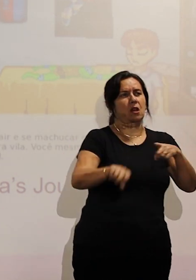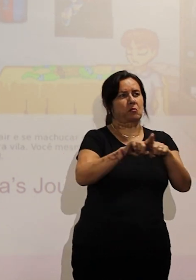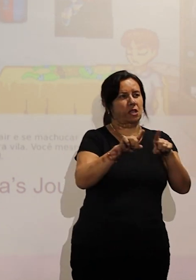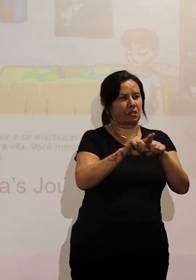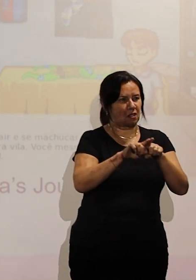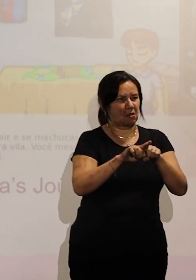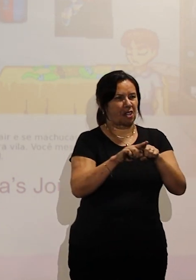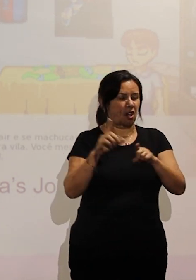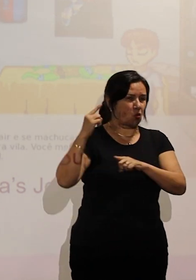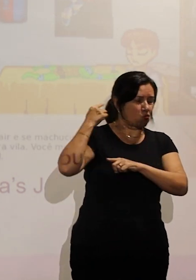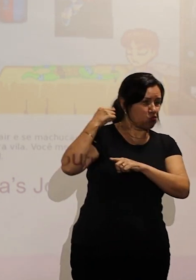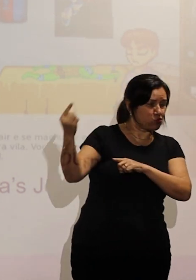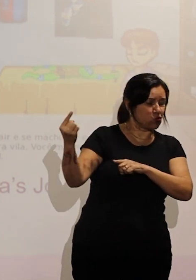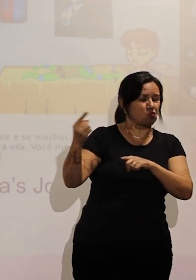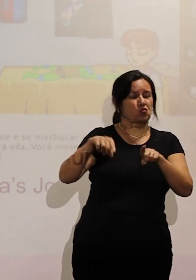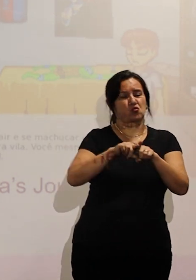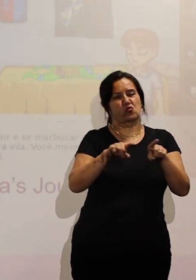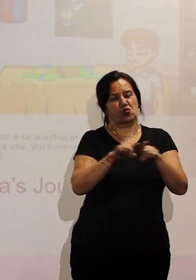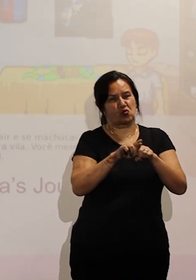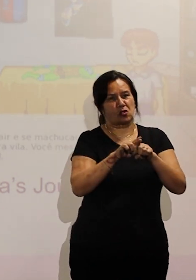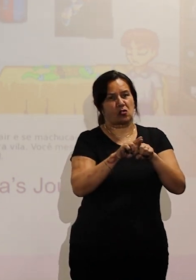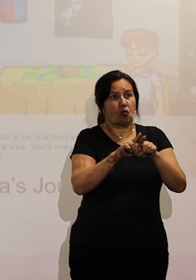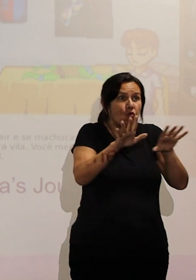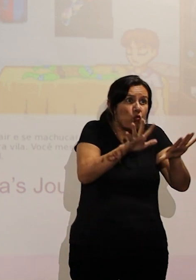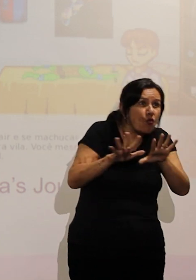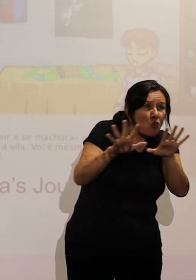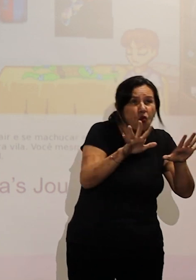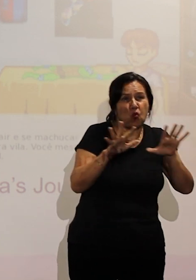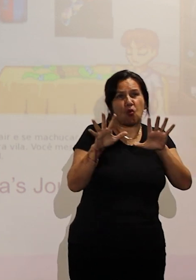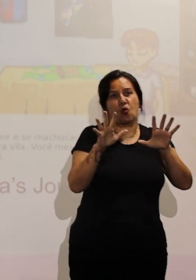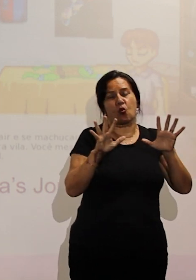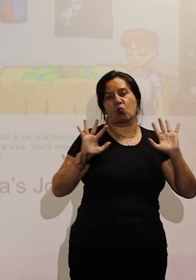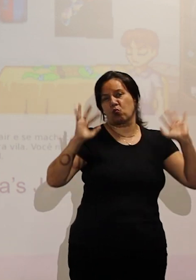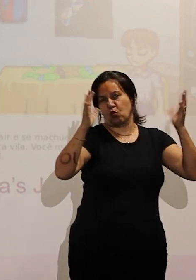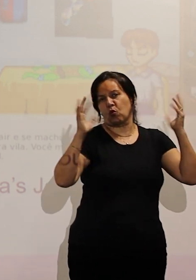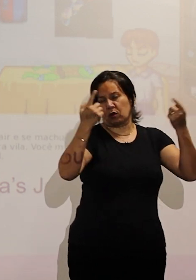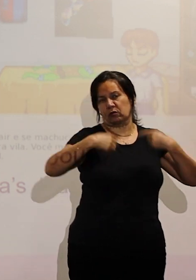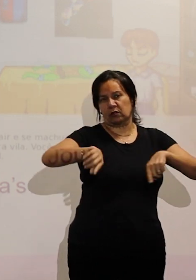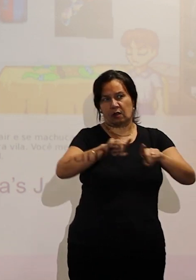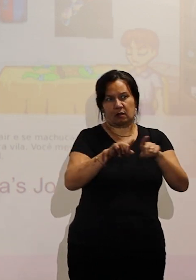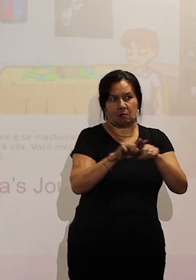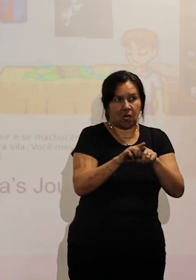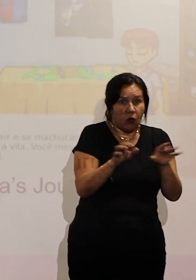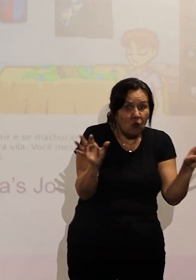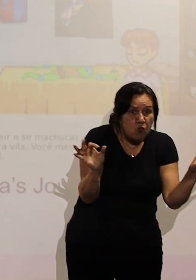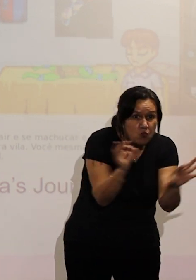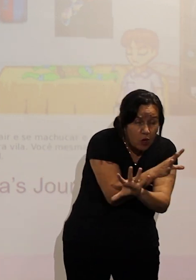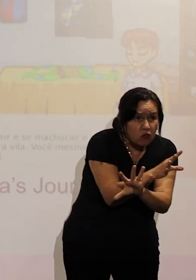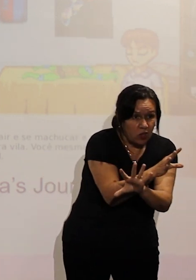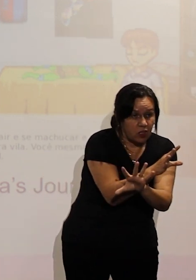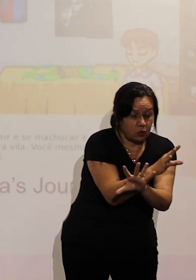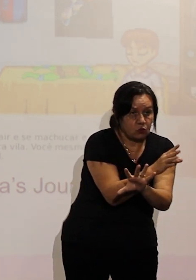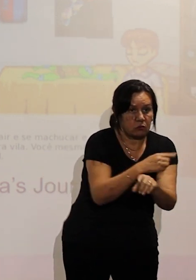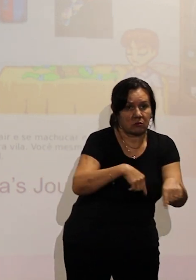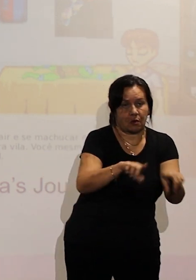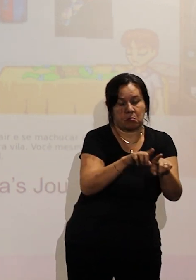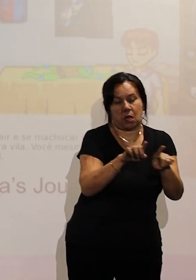fala sombra, formas, se as formas estão bonitas, se a linha está bem feita,